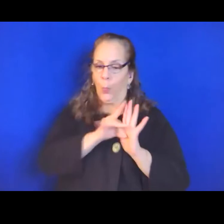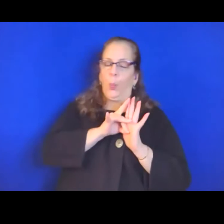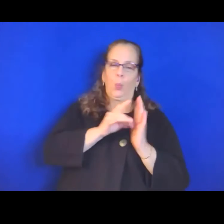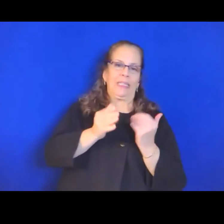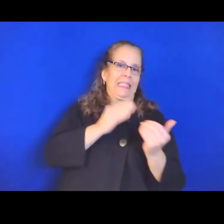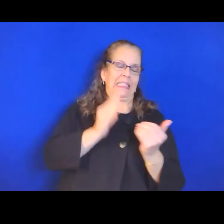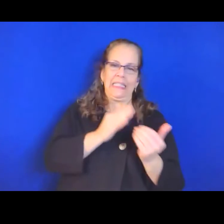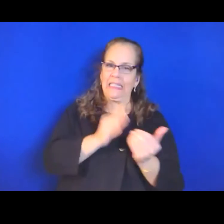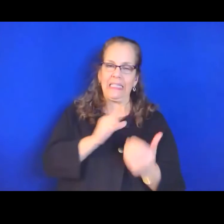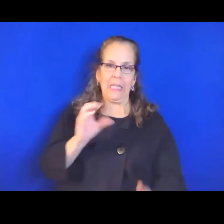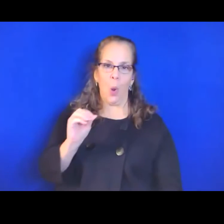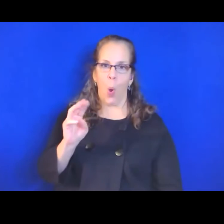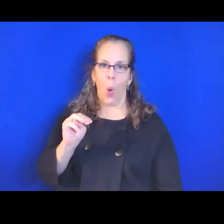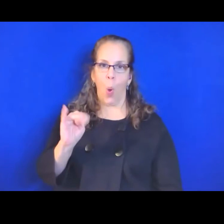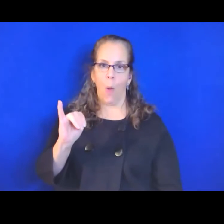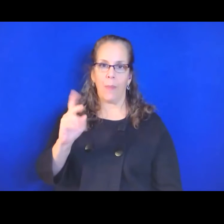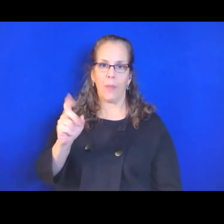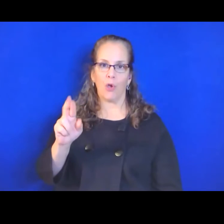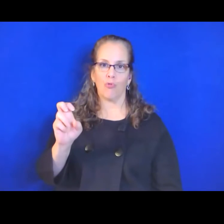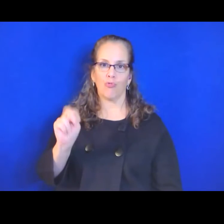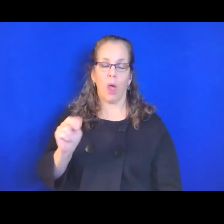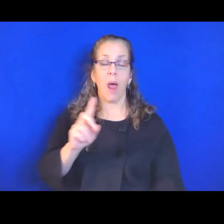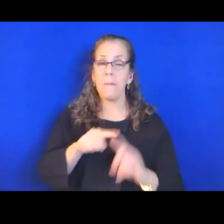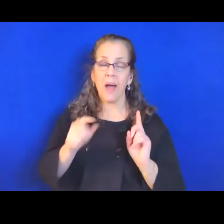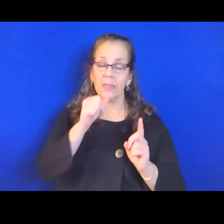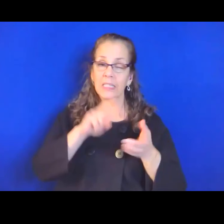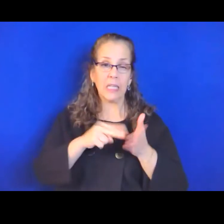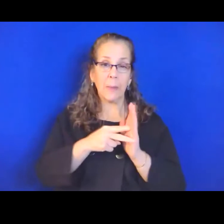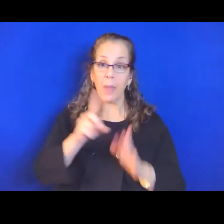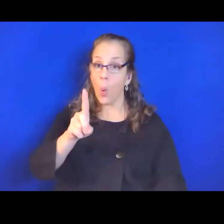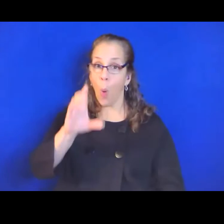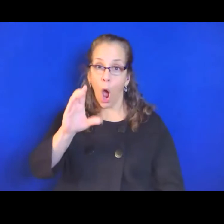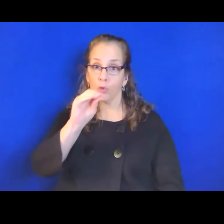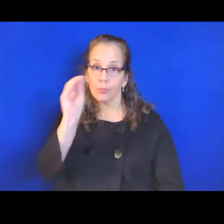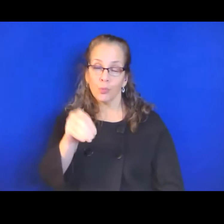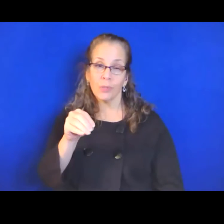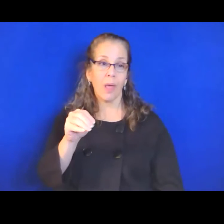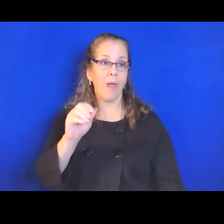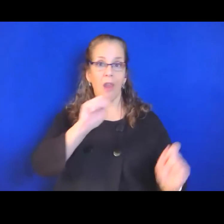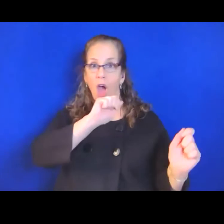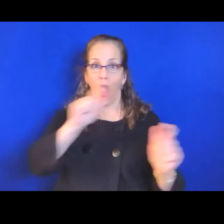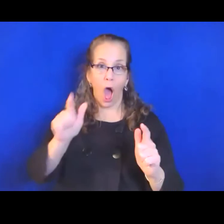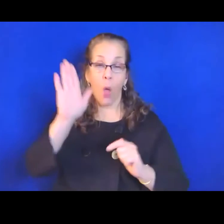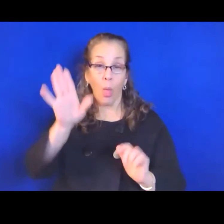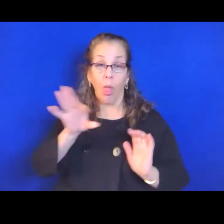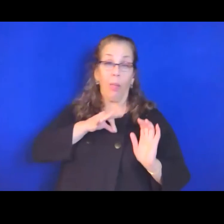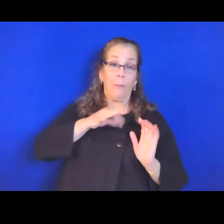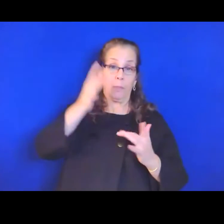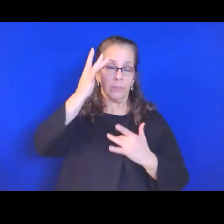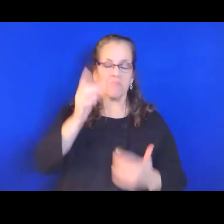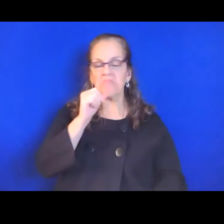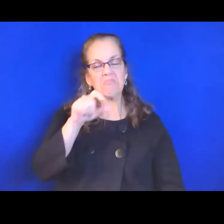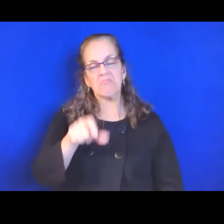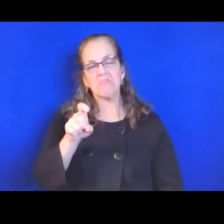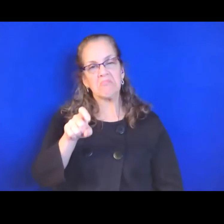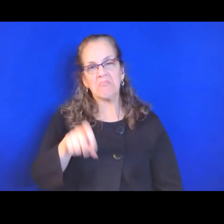mean that, you know, 100% of people will get infected. 他是提问呢，是不是所有人最